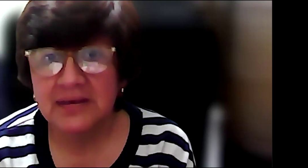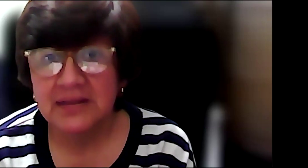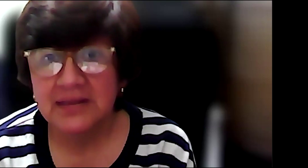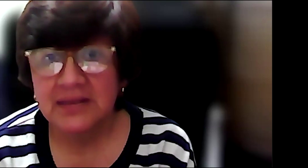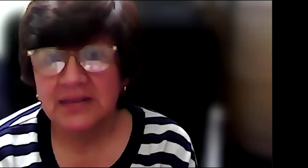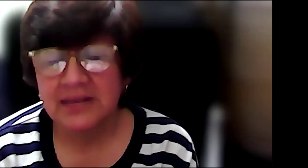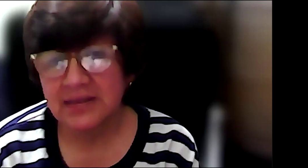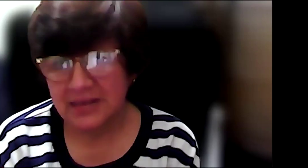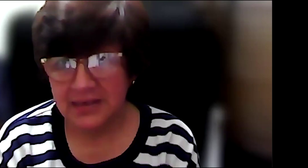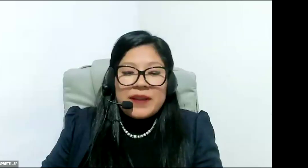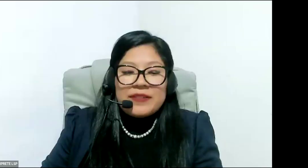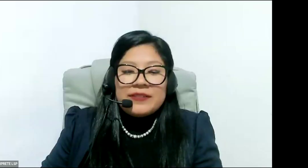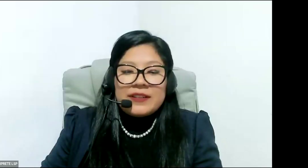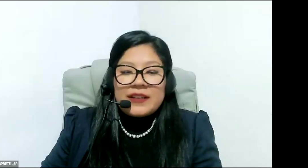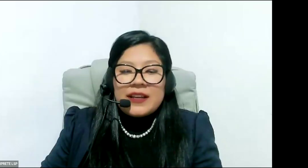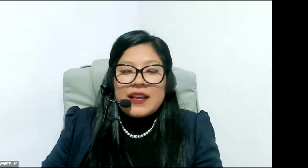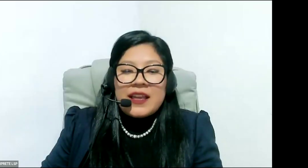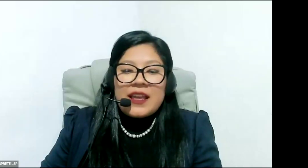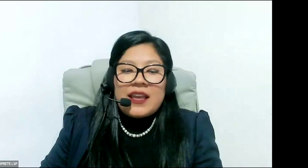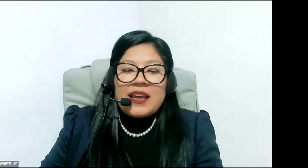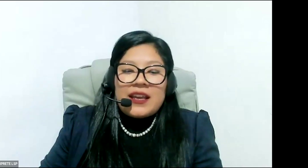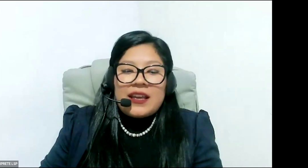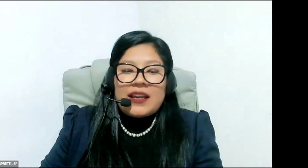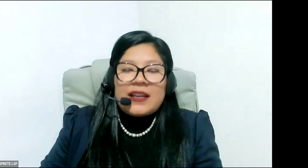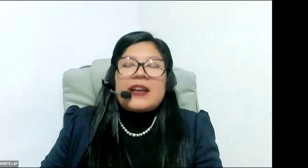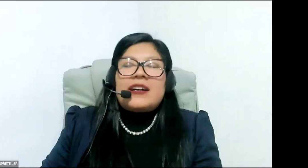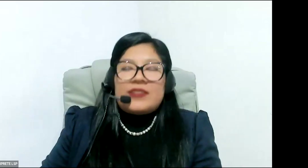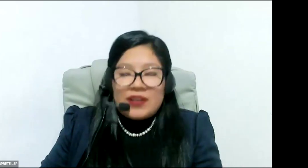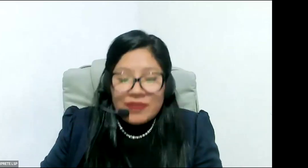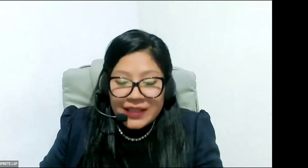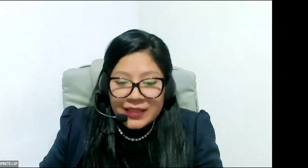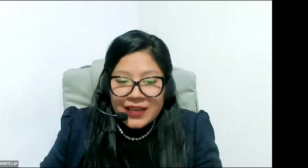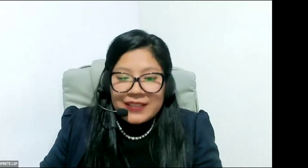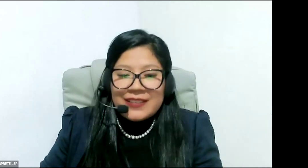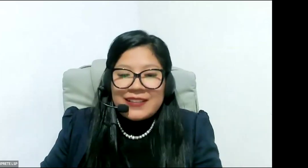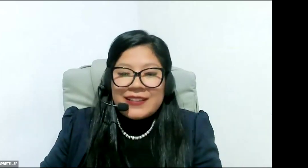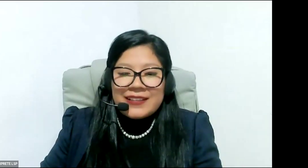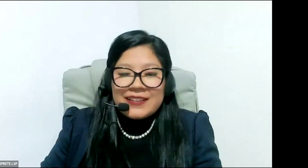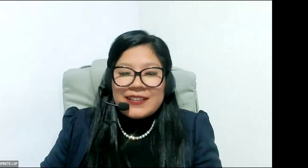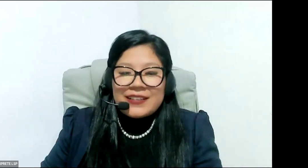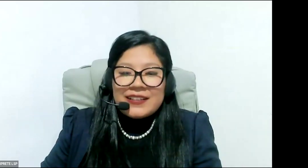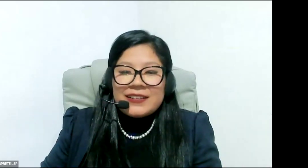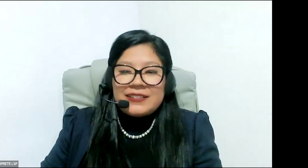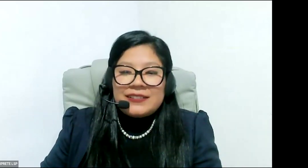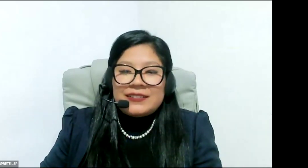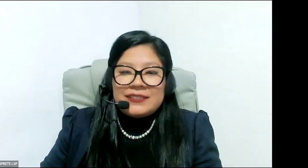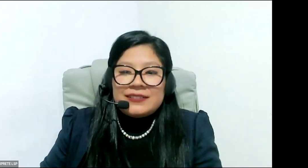cajamarca ya te soplaron Ah Callo callo y 10